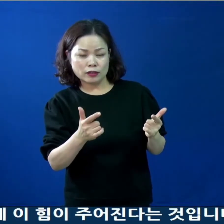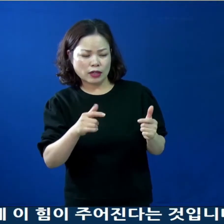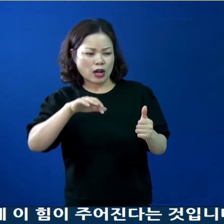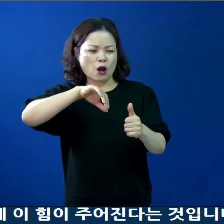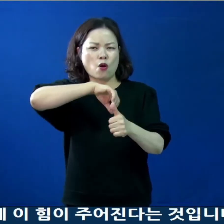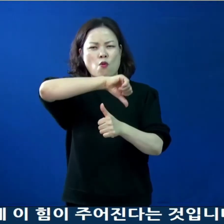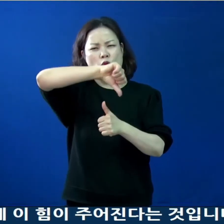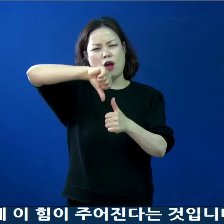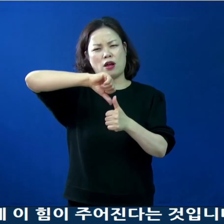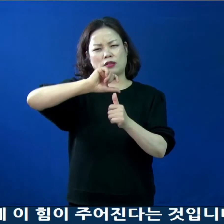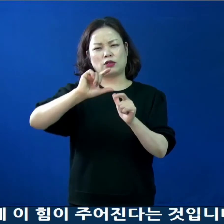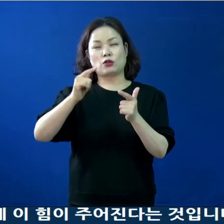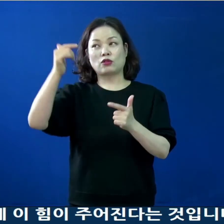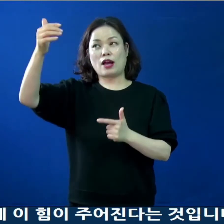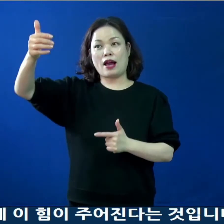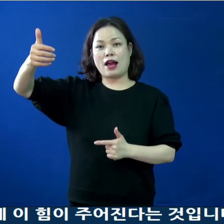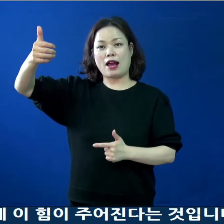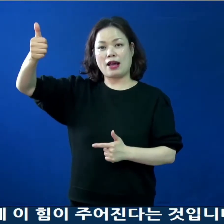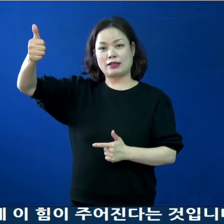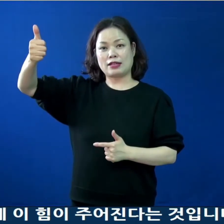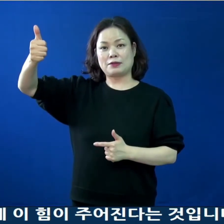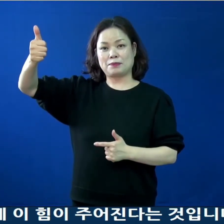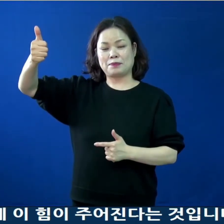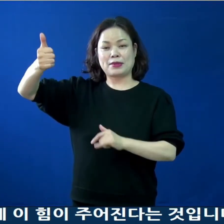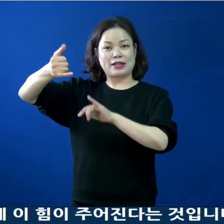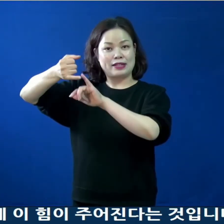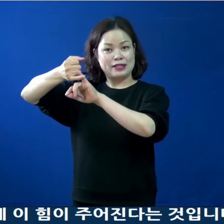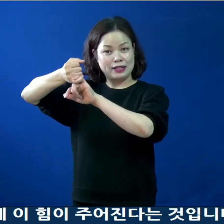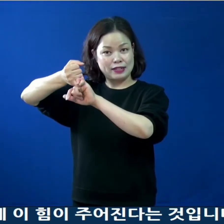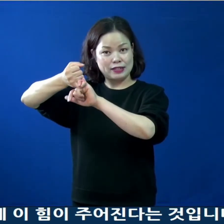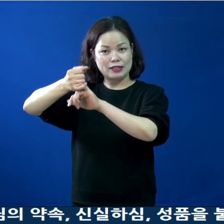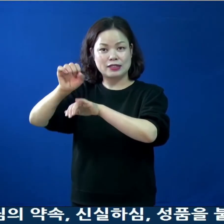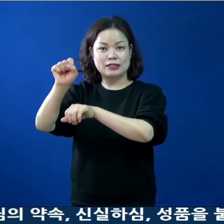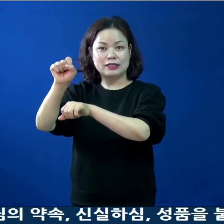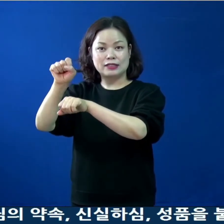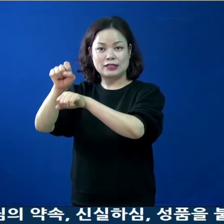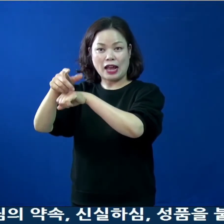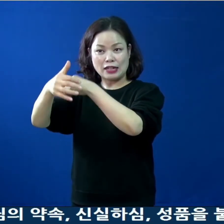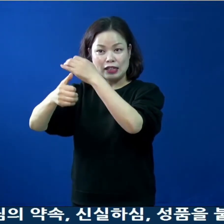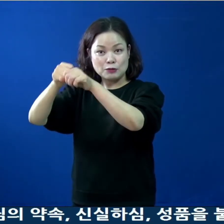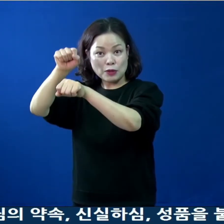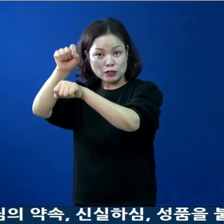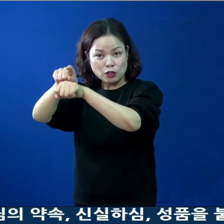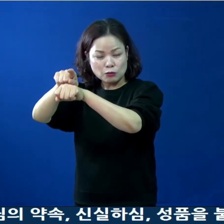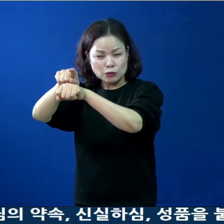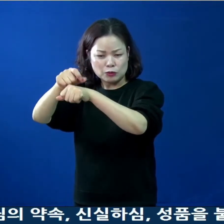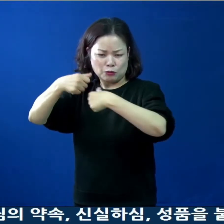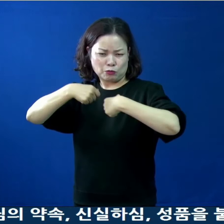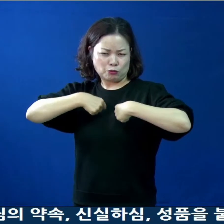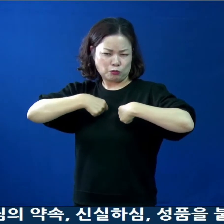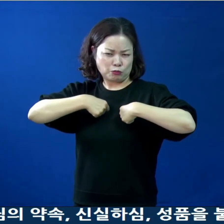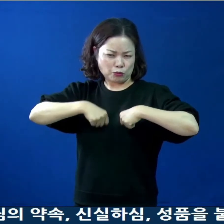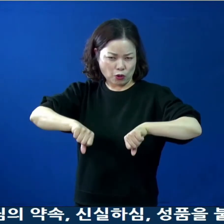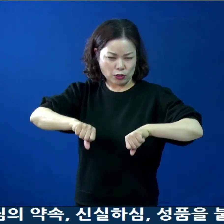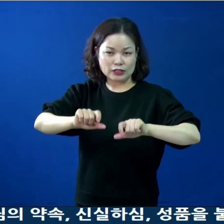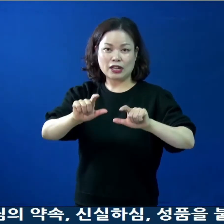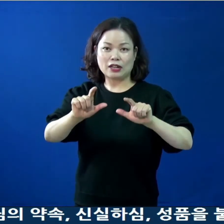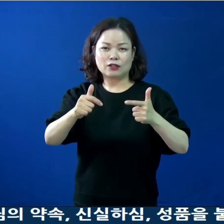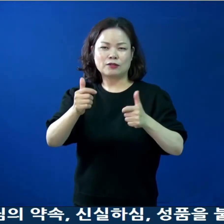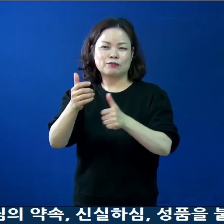환경도 아니고 오직 하나님, 그리고 그분의 약속, 그분의 성품을 끝까지 포기하지 않고